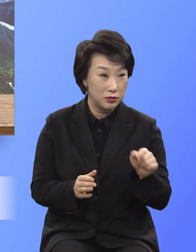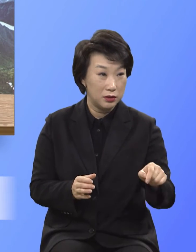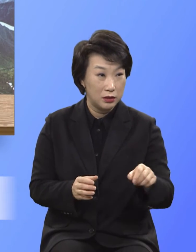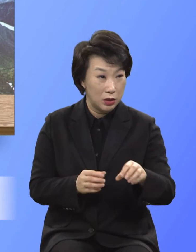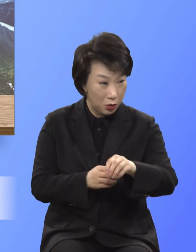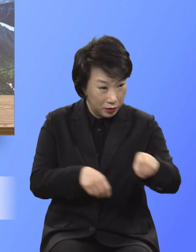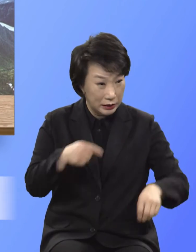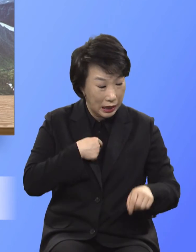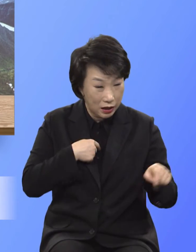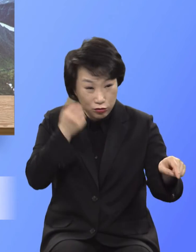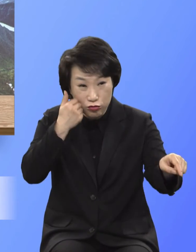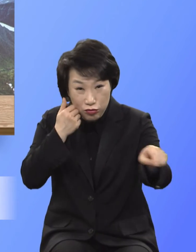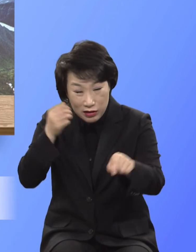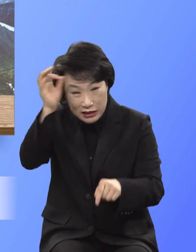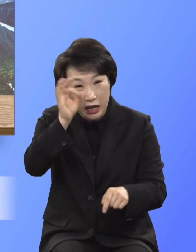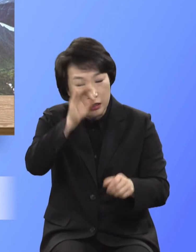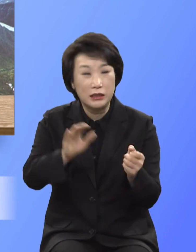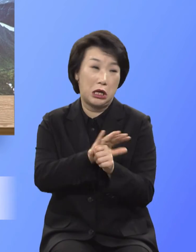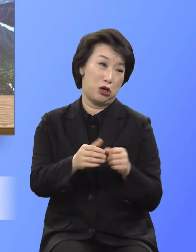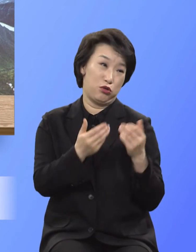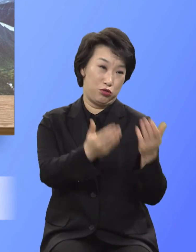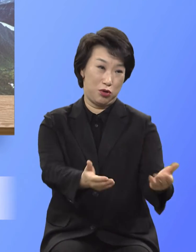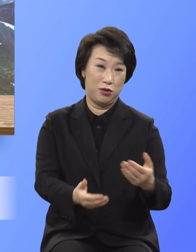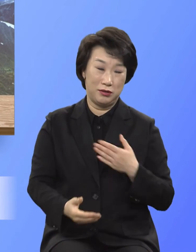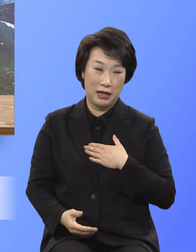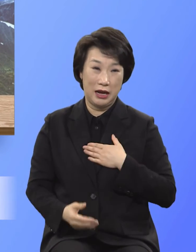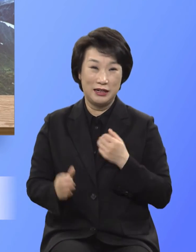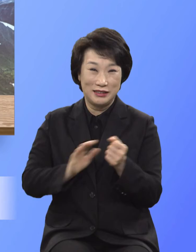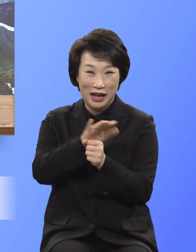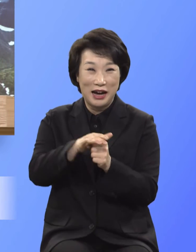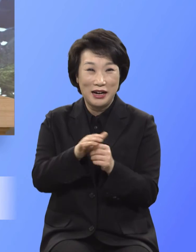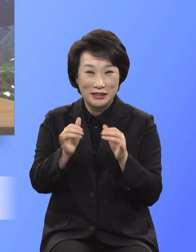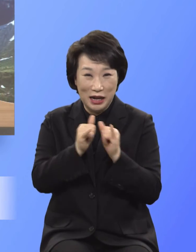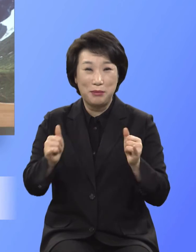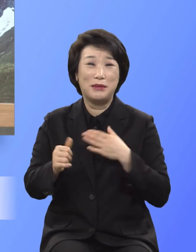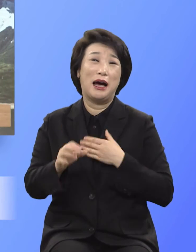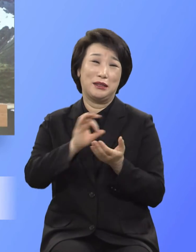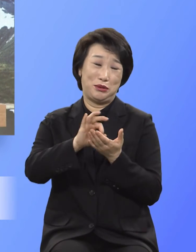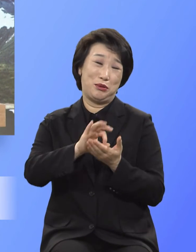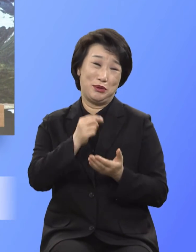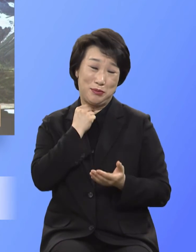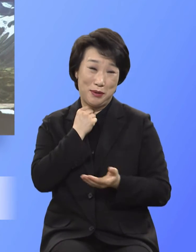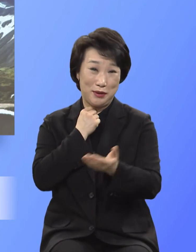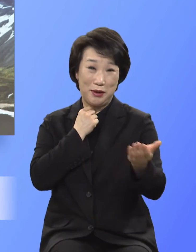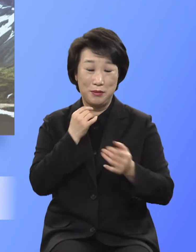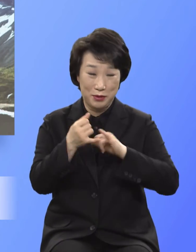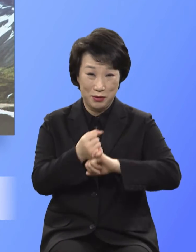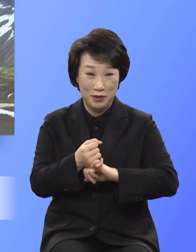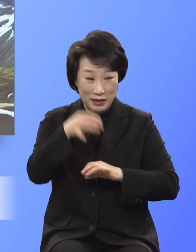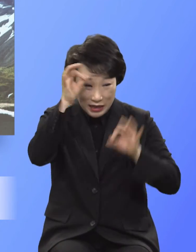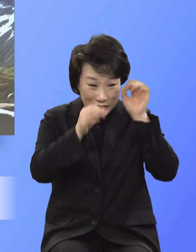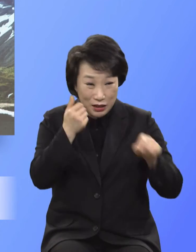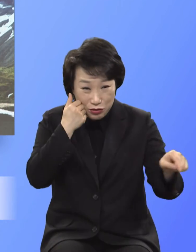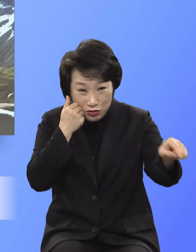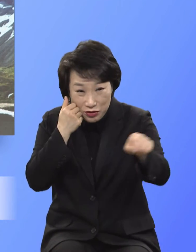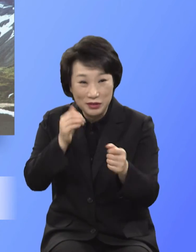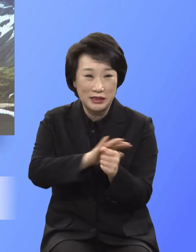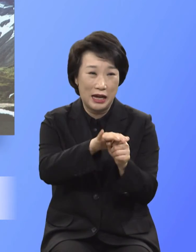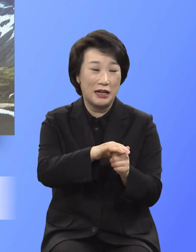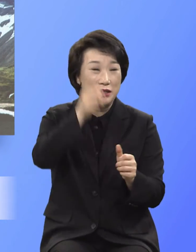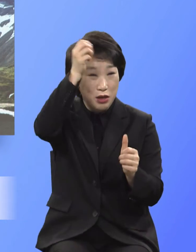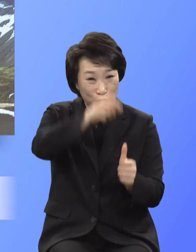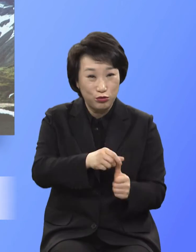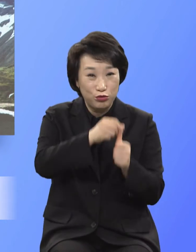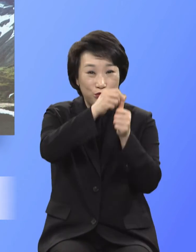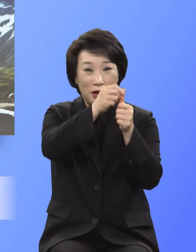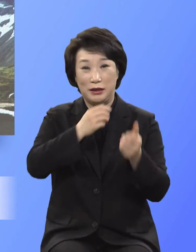사랑하라는 것이요, 당신을 사랑하는 도구로 쓰고 싶으니 여러분들이 반드시 찾아서 사랑해서